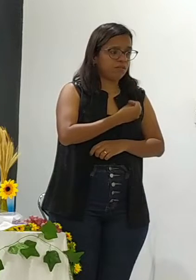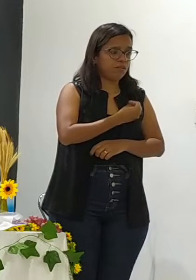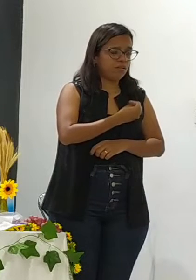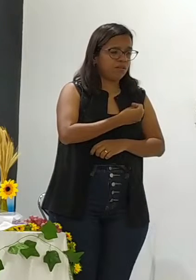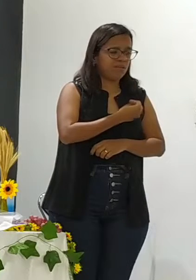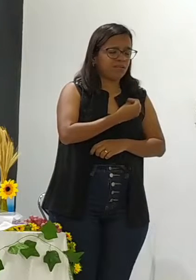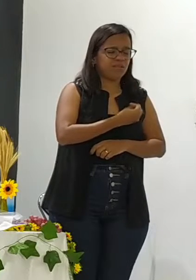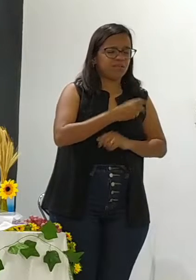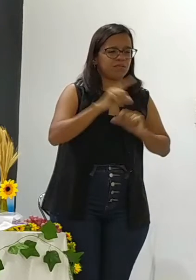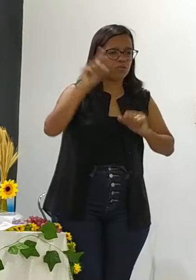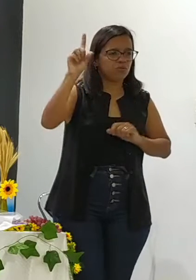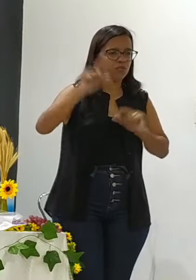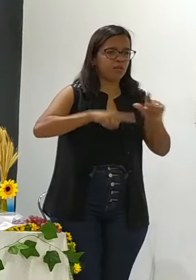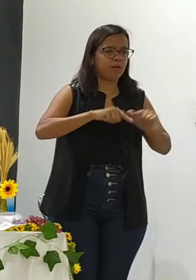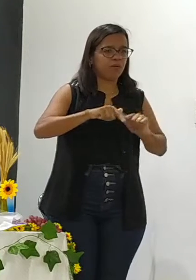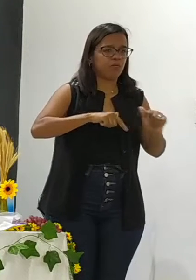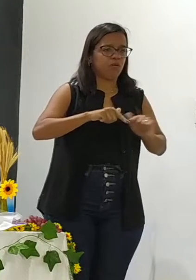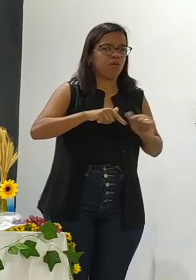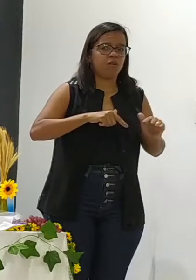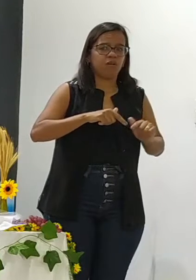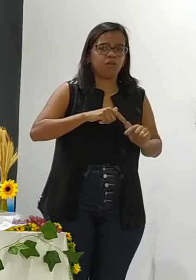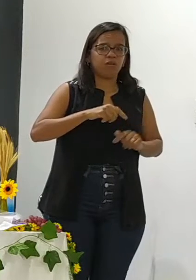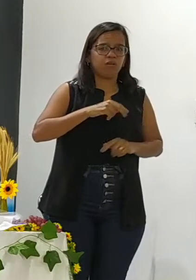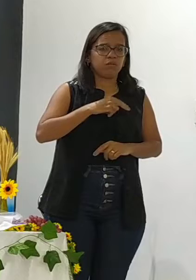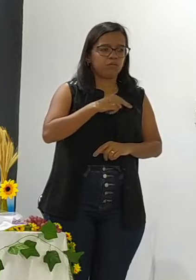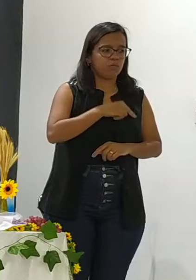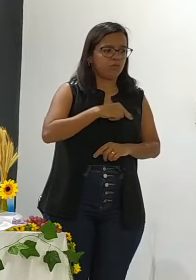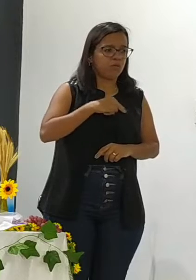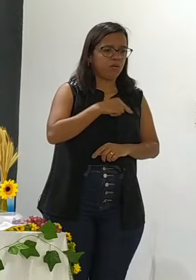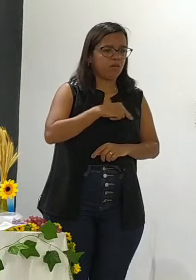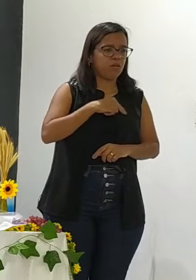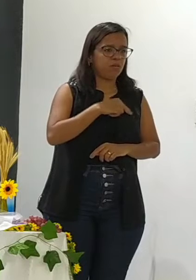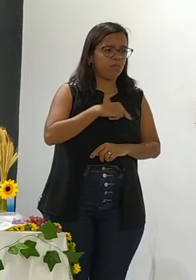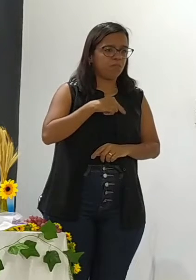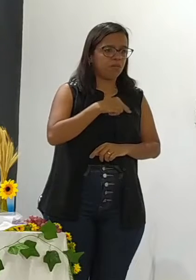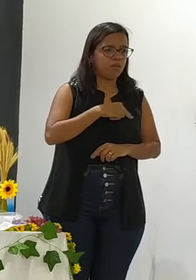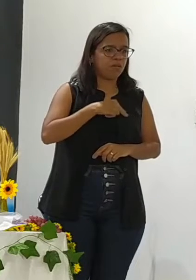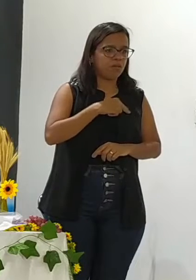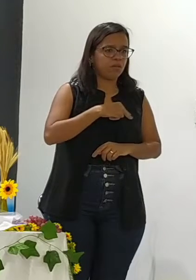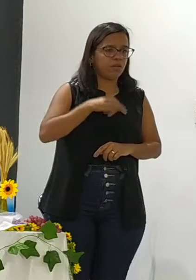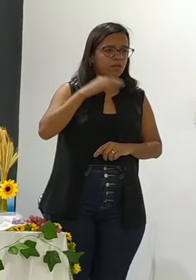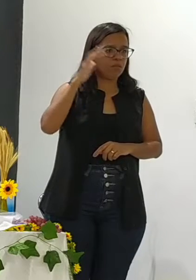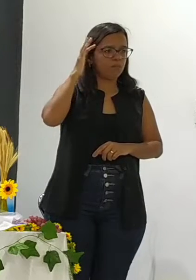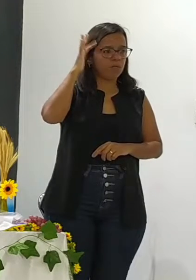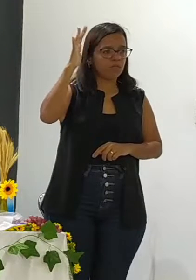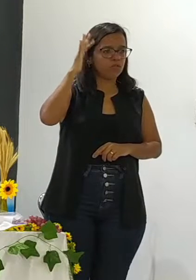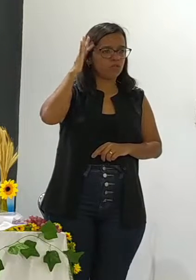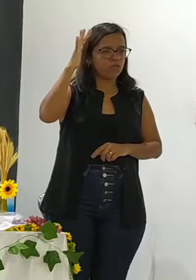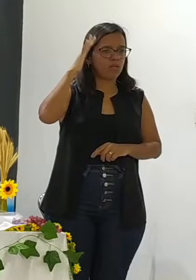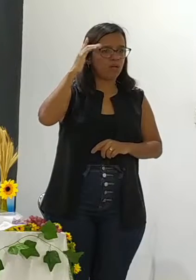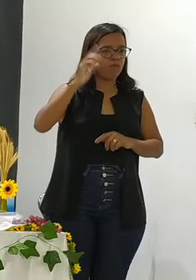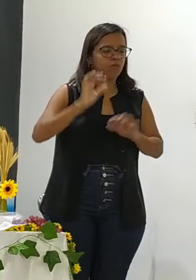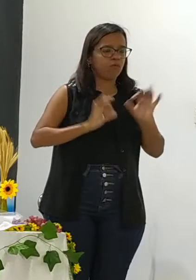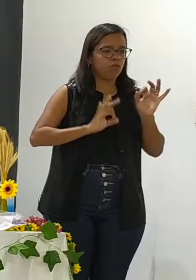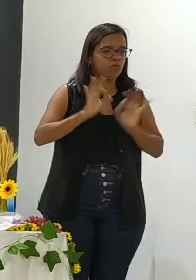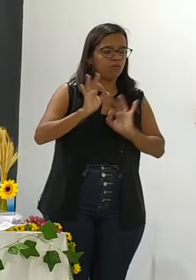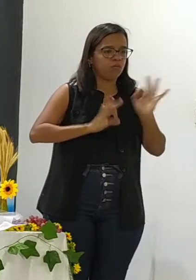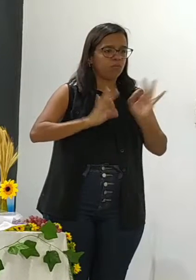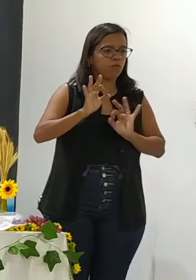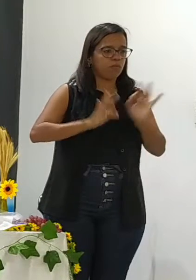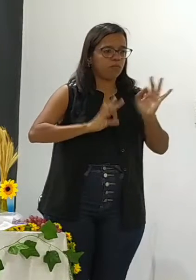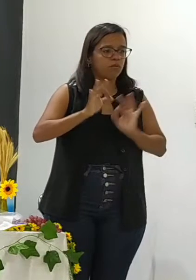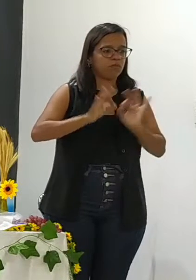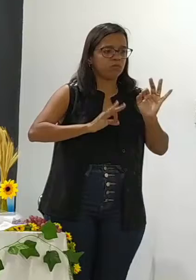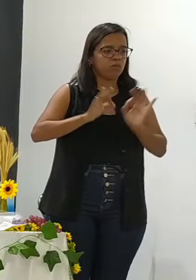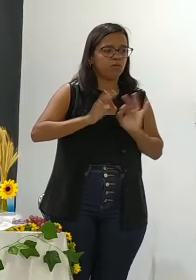Deus trabalhou. Levou Noemi de volta. Noemi jamais imaginava o propósito que Deus